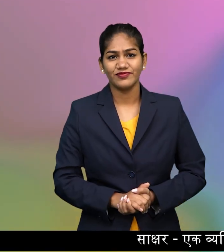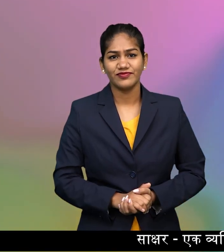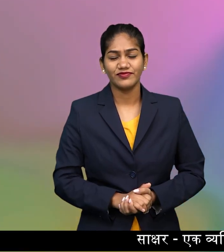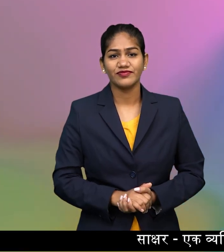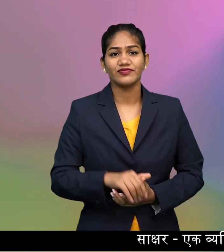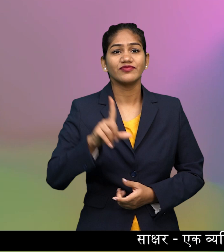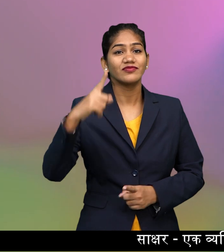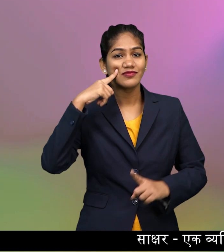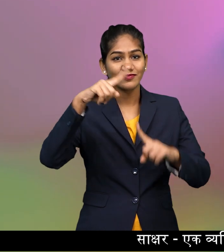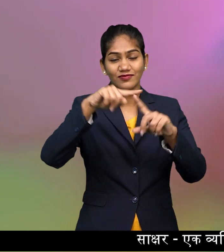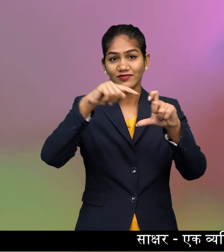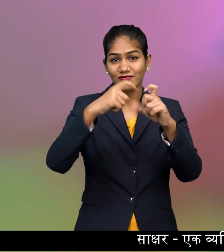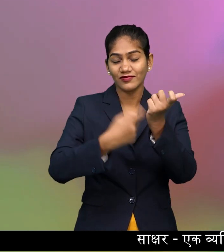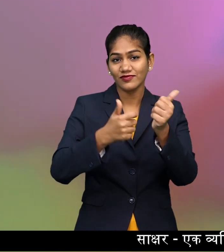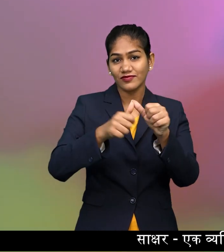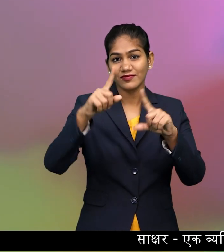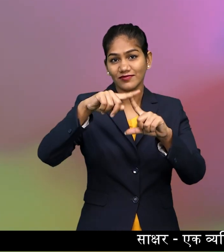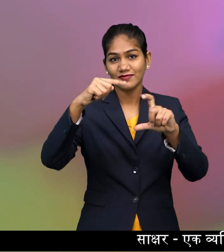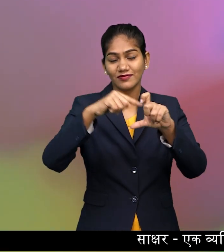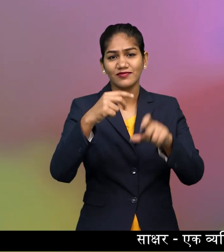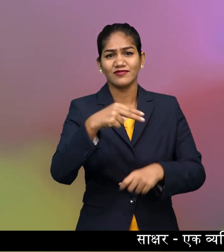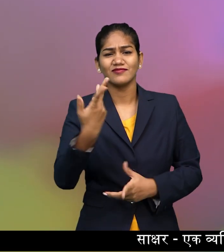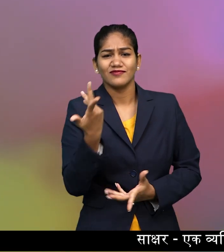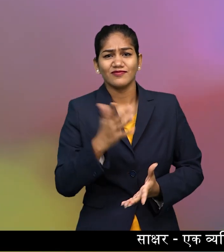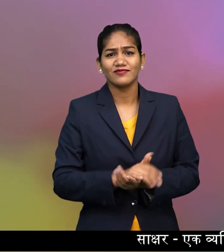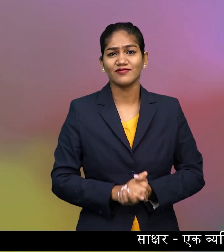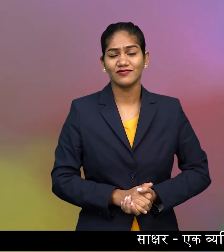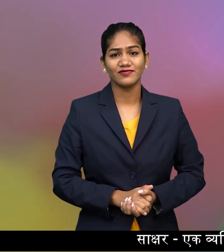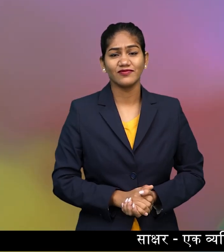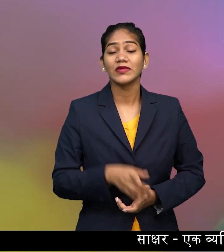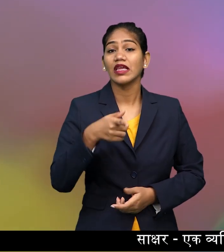साक्षर एक व्यक्ति जो पढ़ और लिख सकता है।